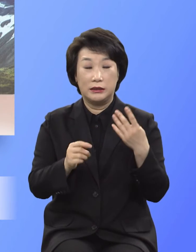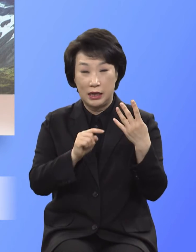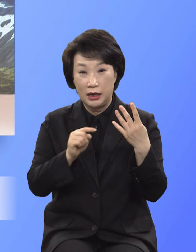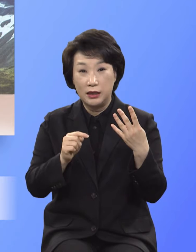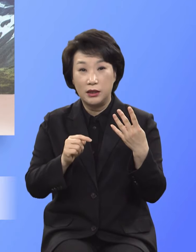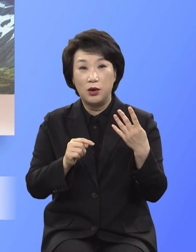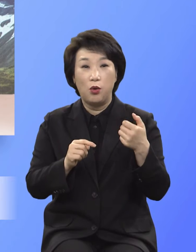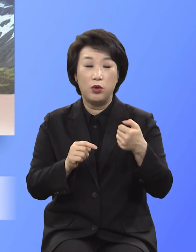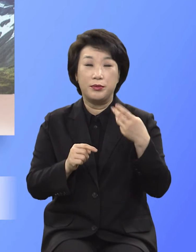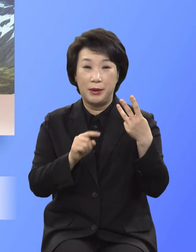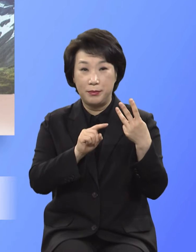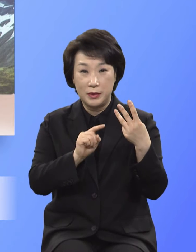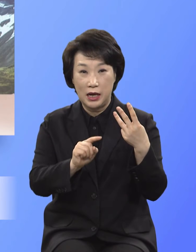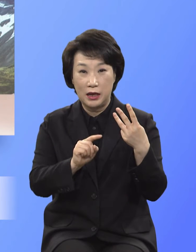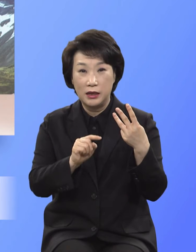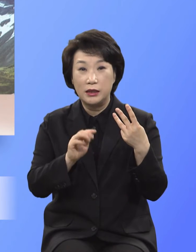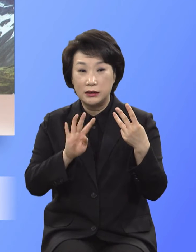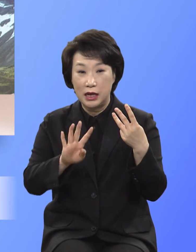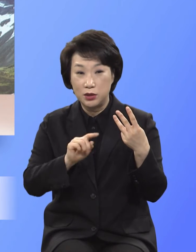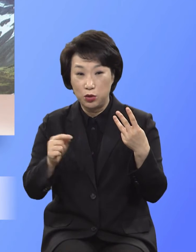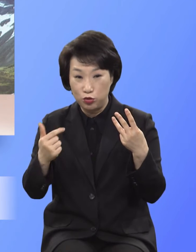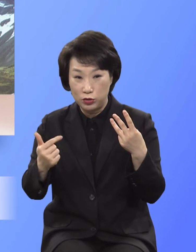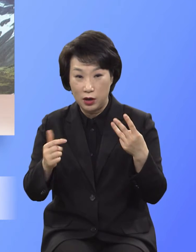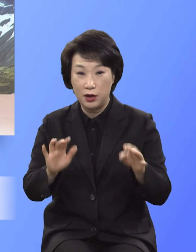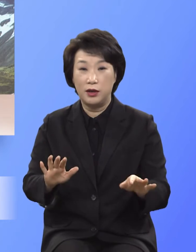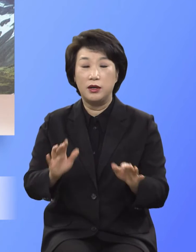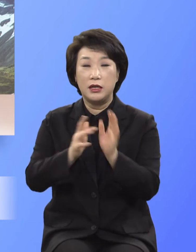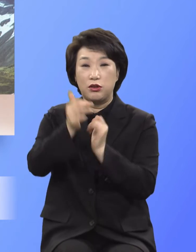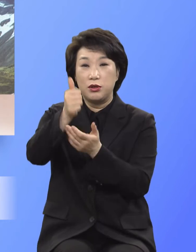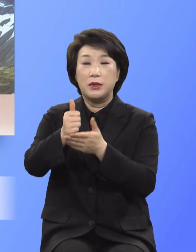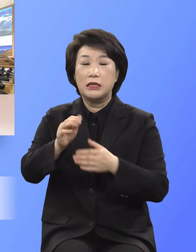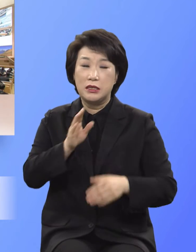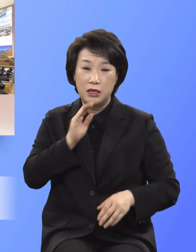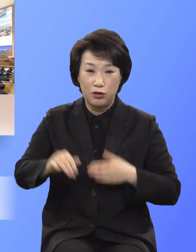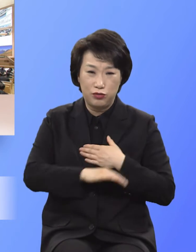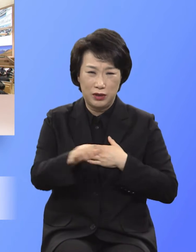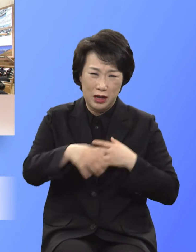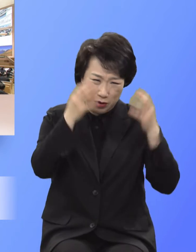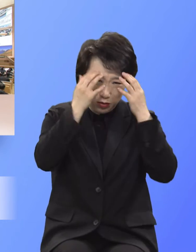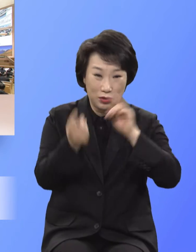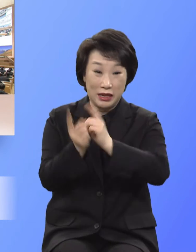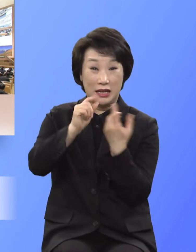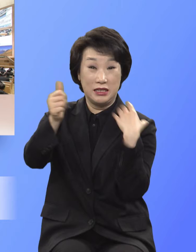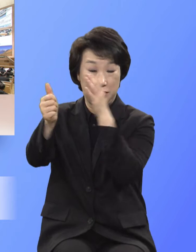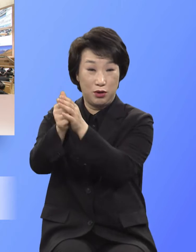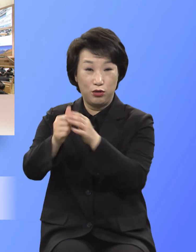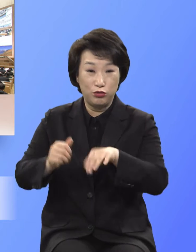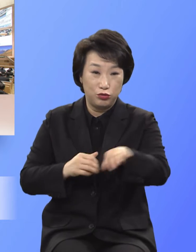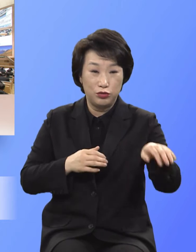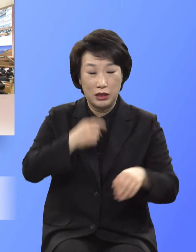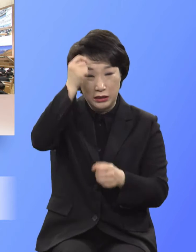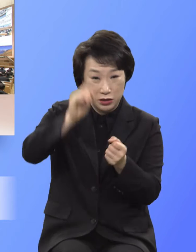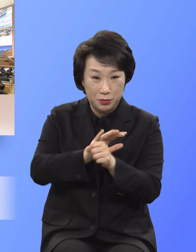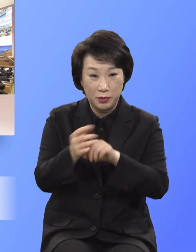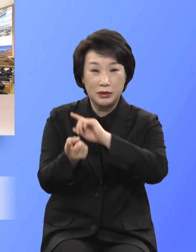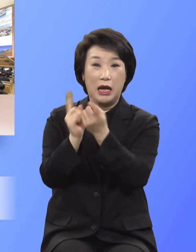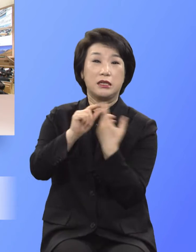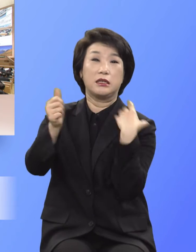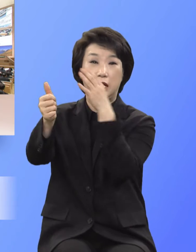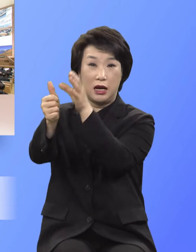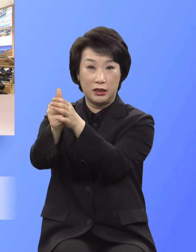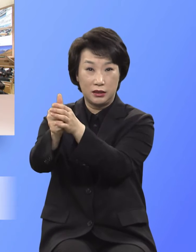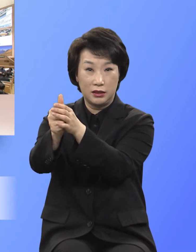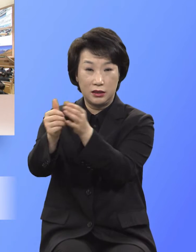한번 읽어봐. 그는 실로 우리의 질고를 지고 우리의 슬픔을 당하였거늘 우리의 질고를